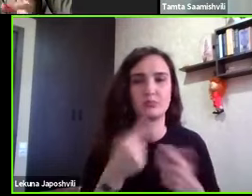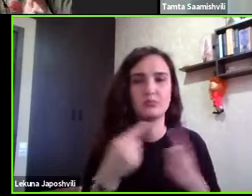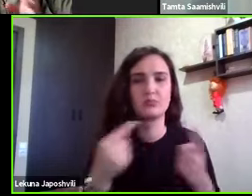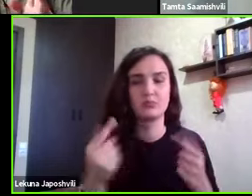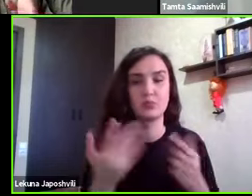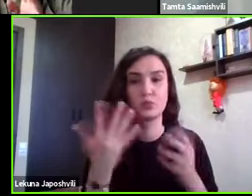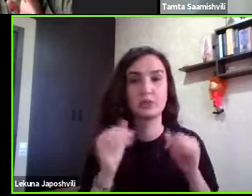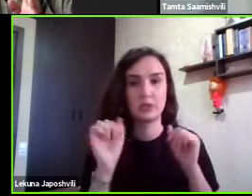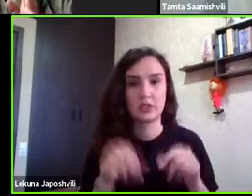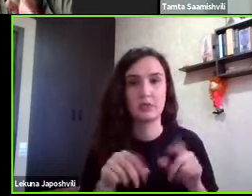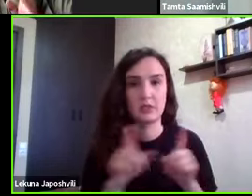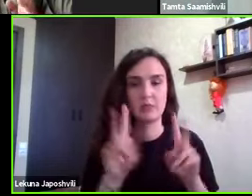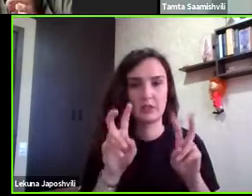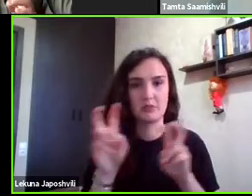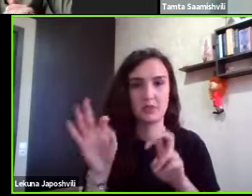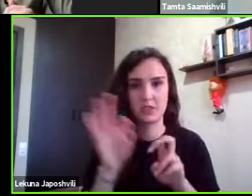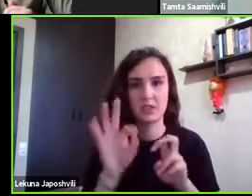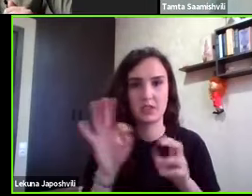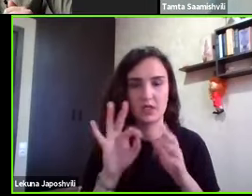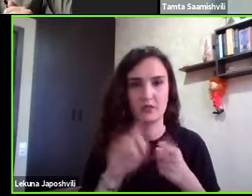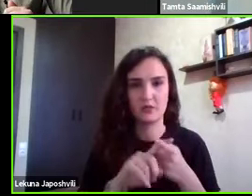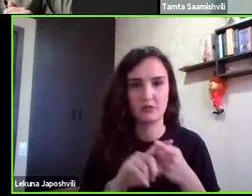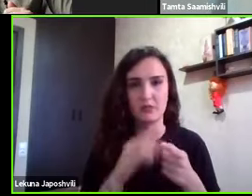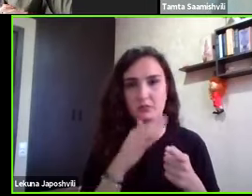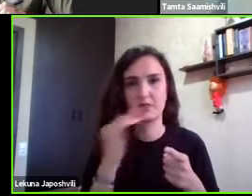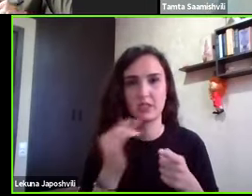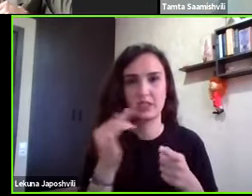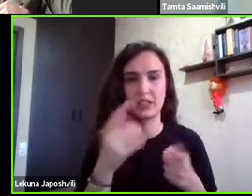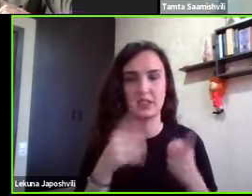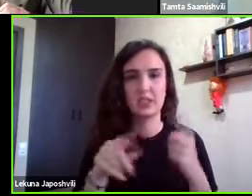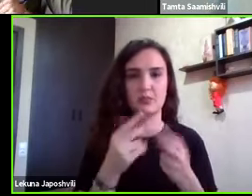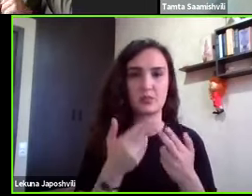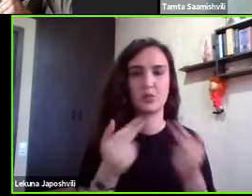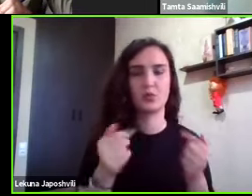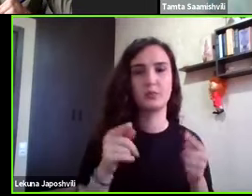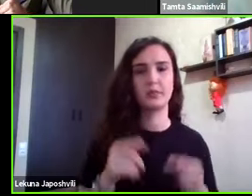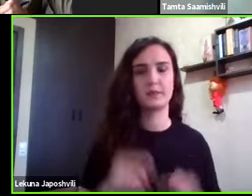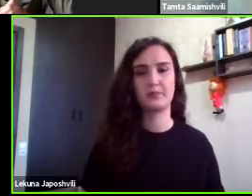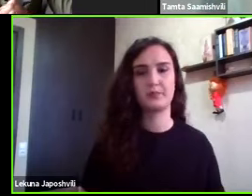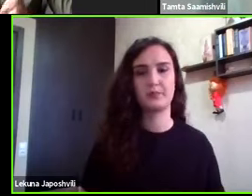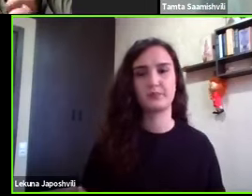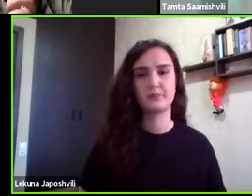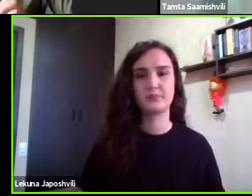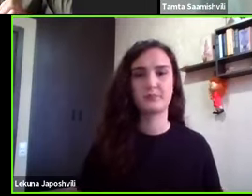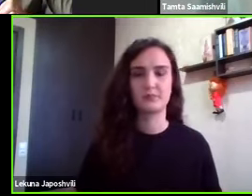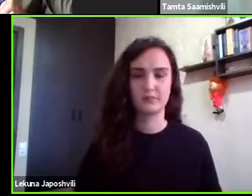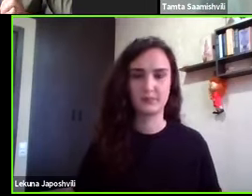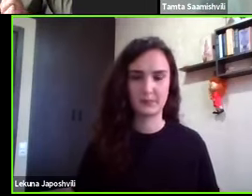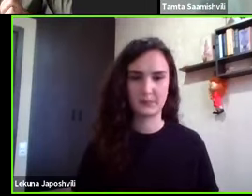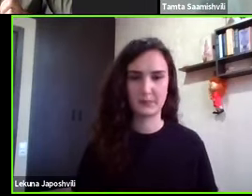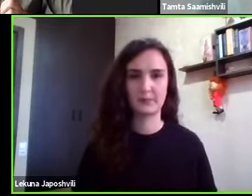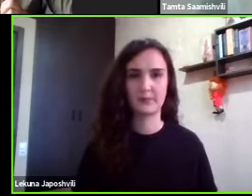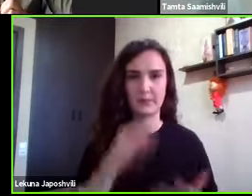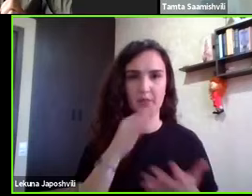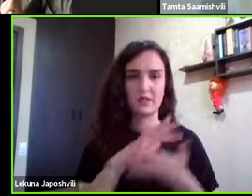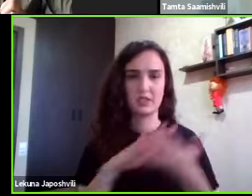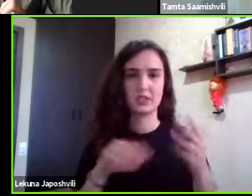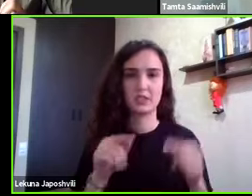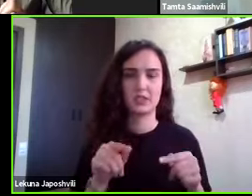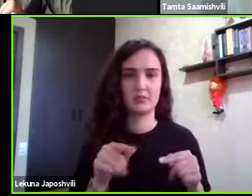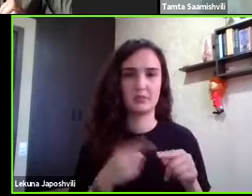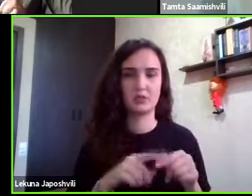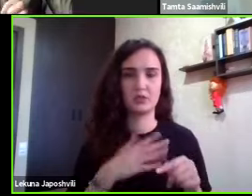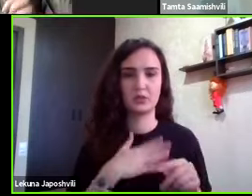თუ შეიძლება აი ამ თემას შევეხები, ალბათ ბევრს აინტერესებს, ხო? და გავაგრძელებ